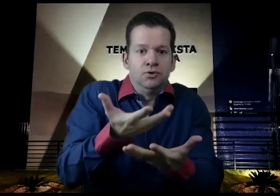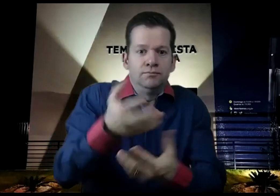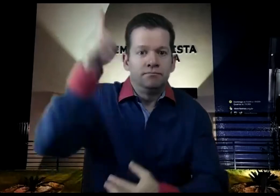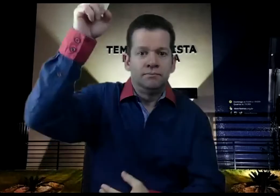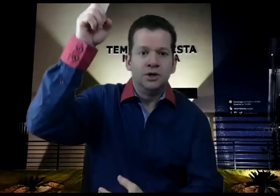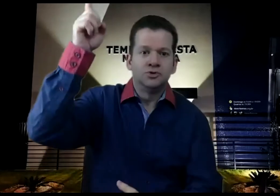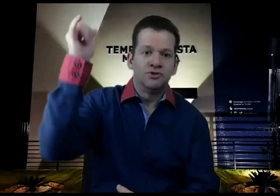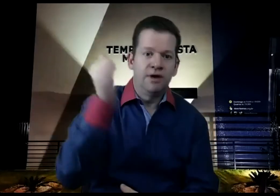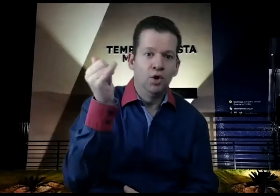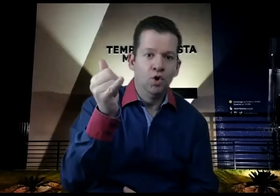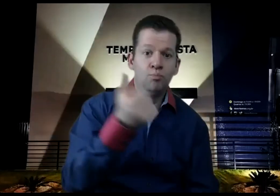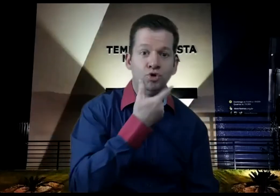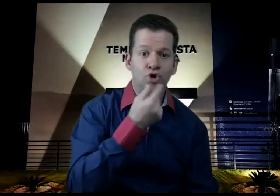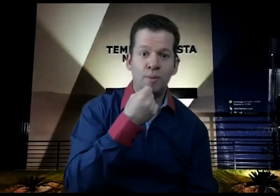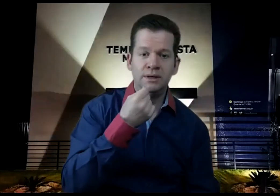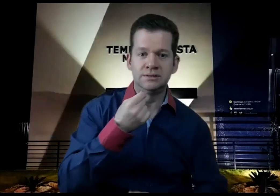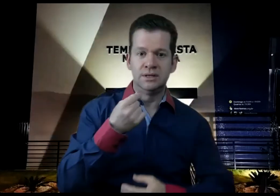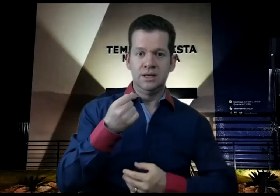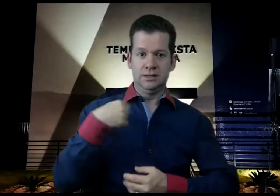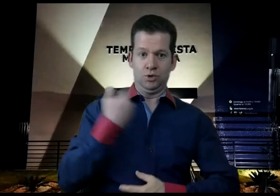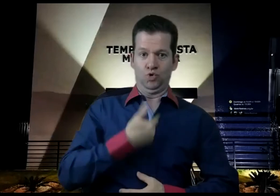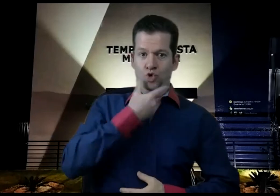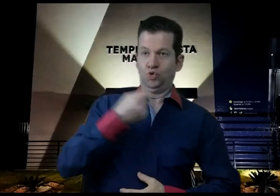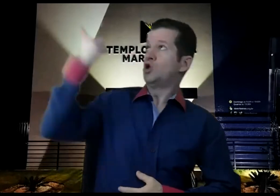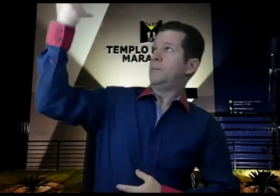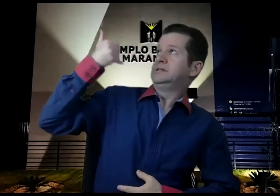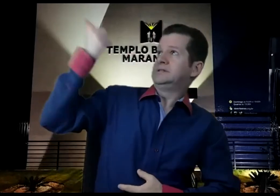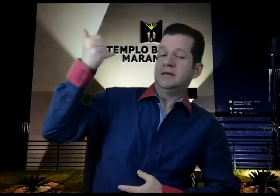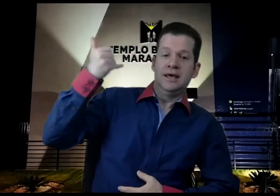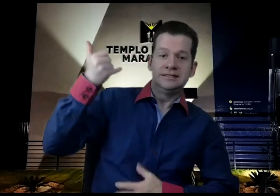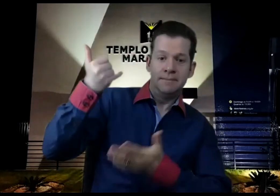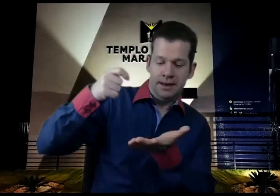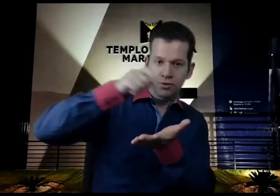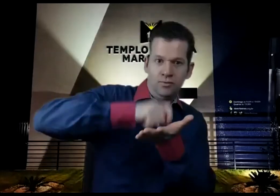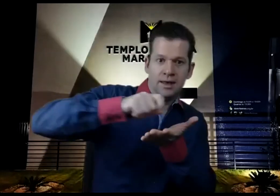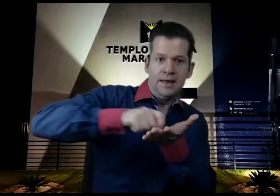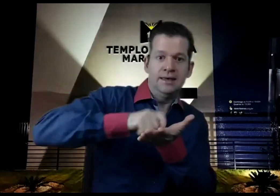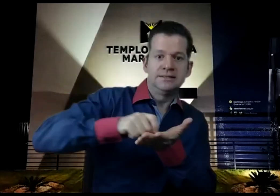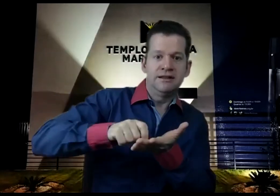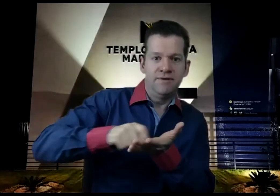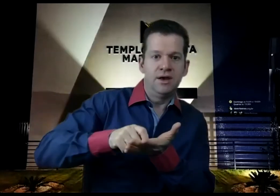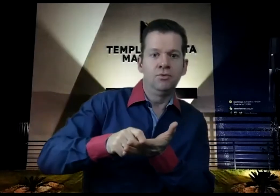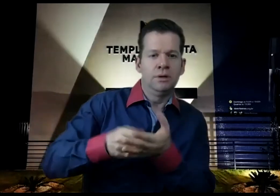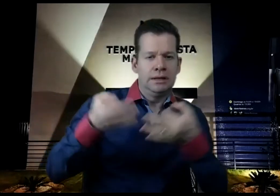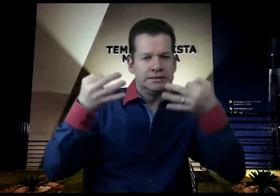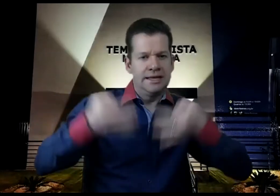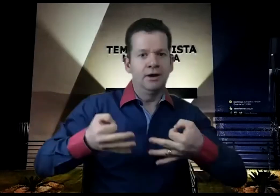inspirando. Deus falou para os homens. Então, os homens receberam e escreveram, certo,